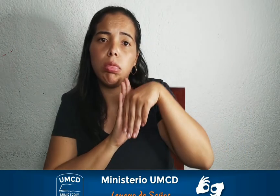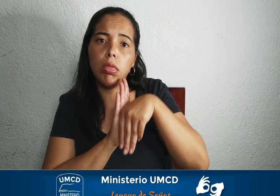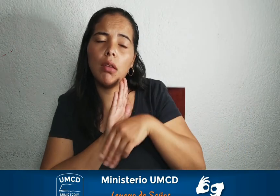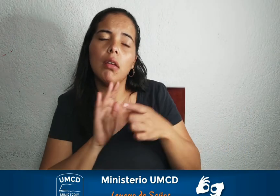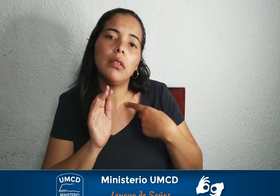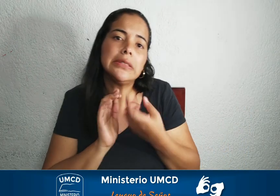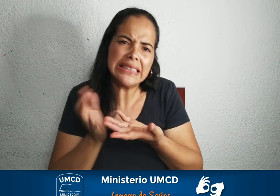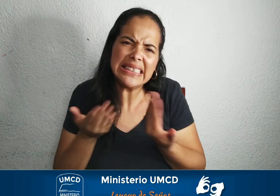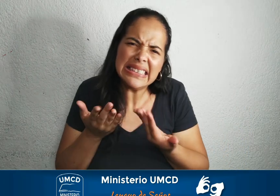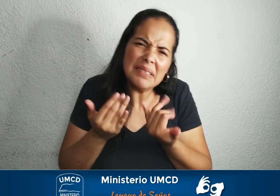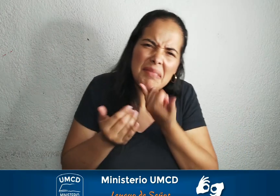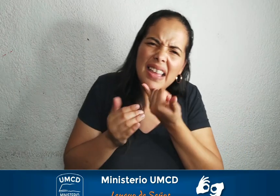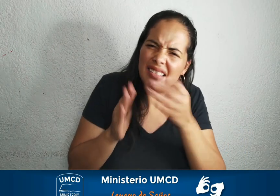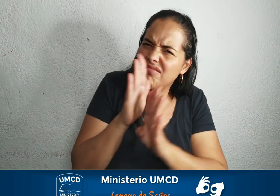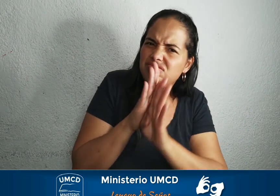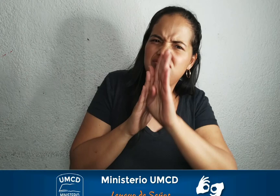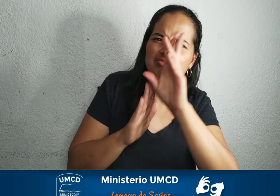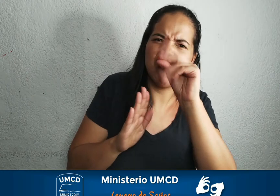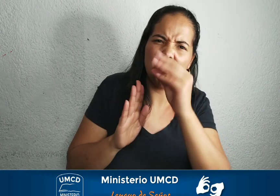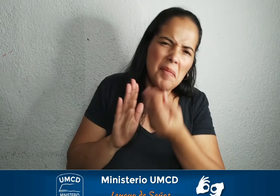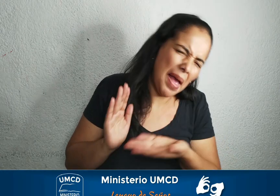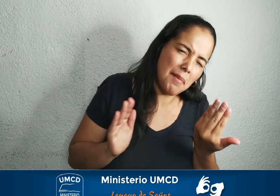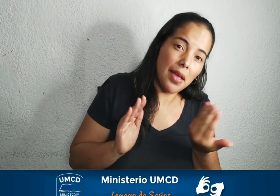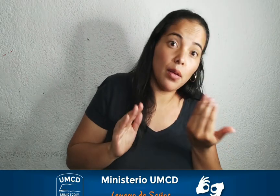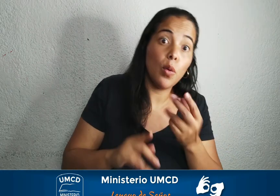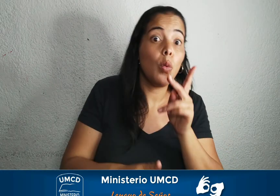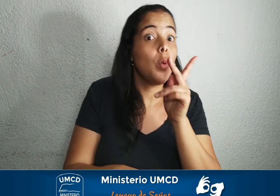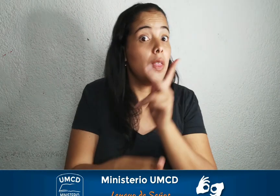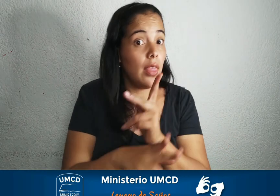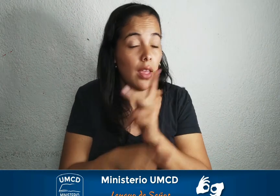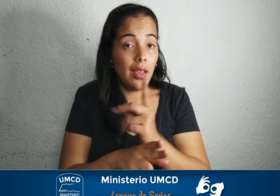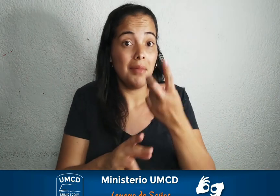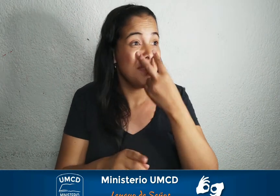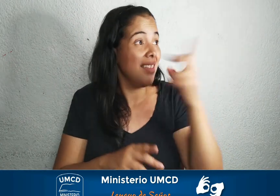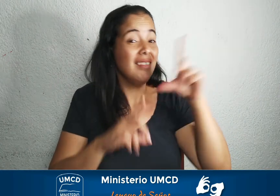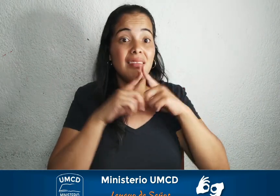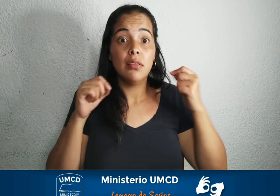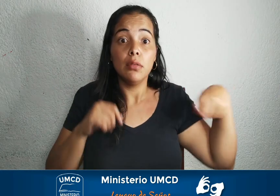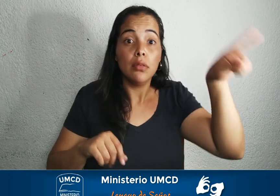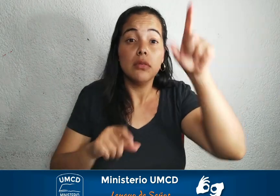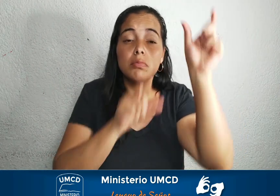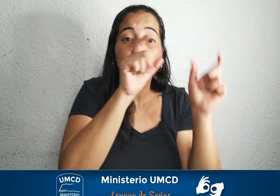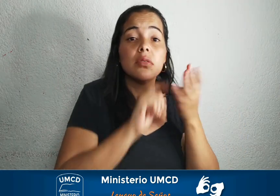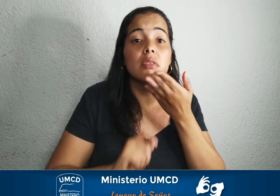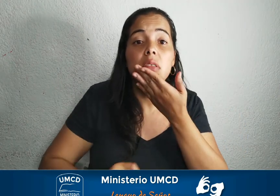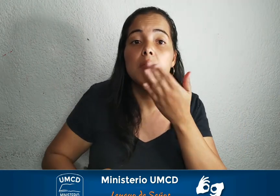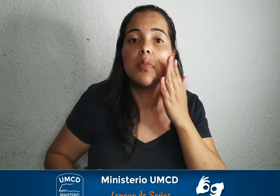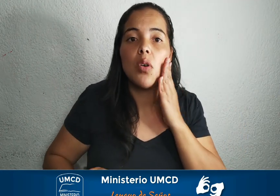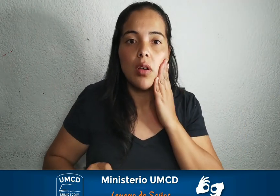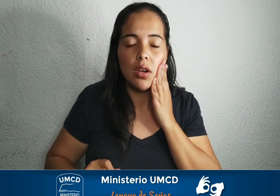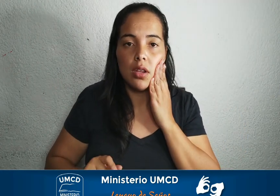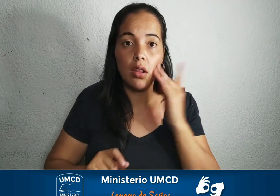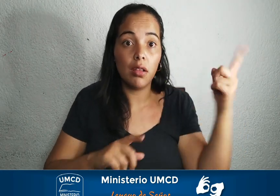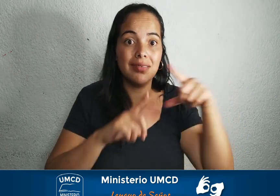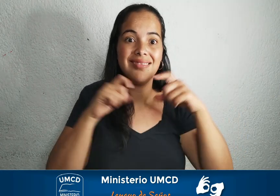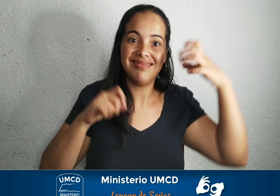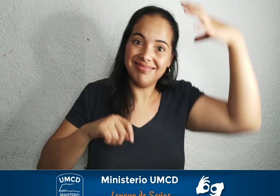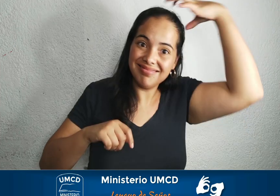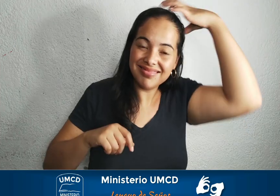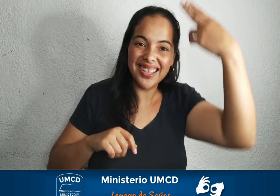fariseos vivían una vida hipócrita y enseñaban falsamente la palabra de Dios. mientras que Herodes vivía una